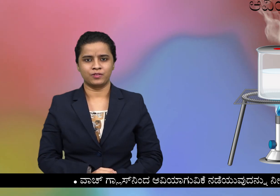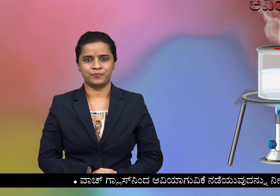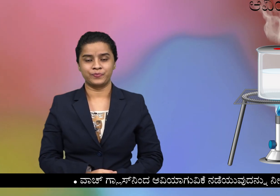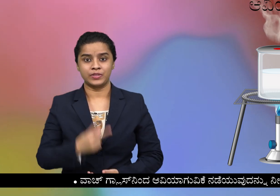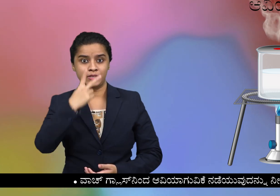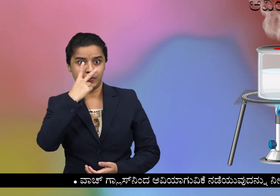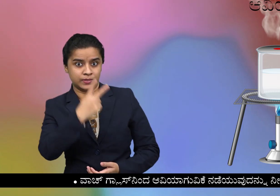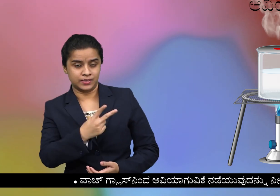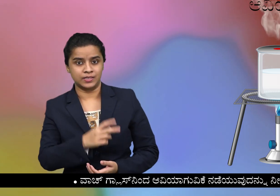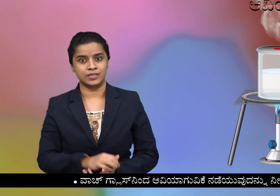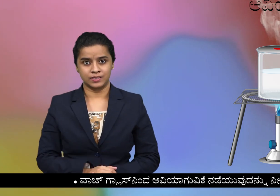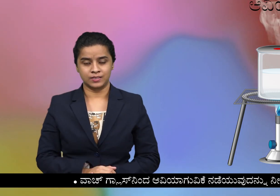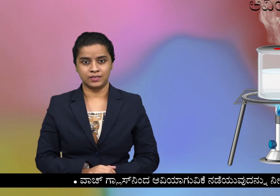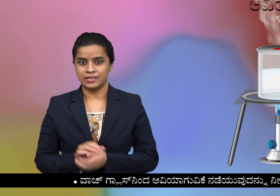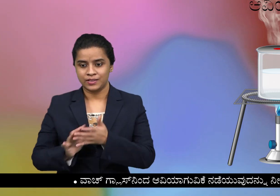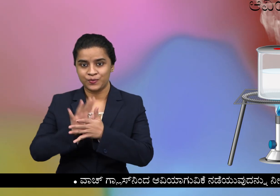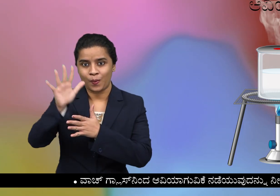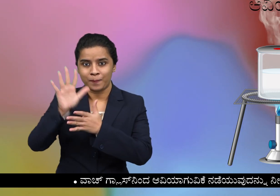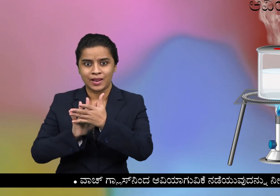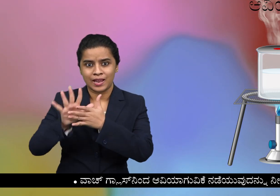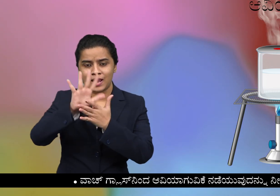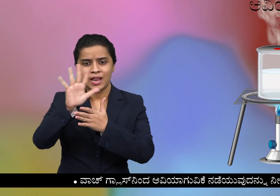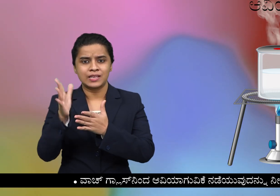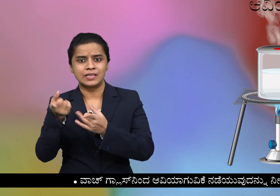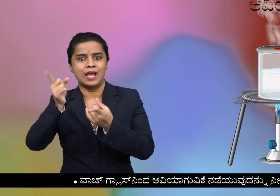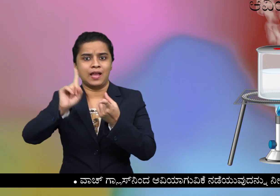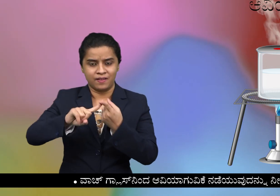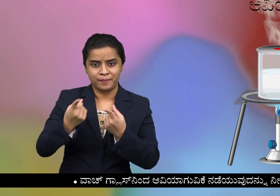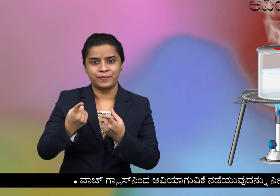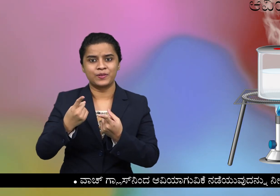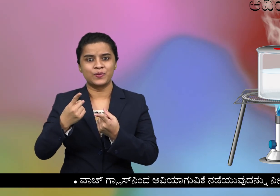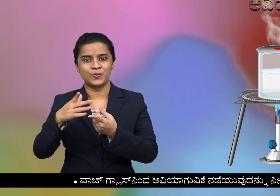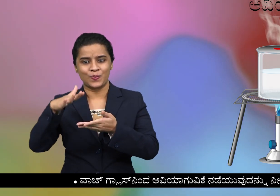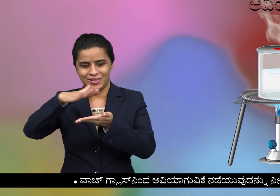ವಾಚ್ ಗ್ಲಾಸ್ನಿಂದ ಆವಿಯಾಗುವಿಕೆ ನಡೆಯುವುದನ್ನು ನೀವು ನೋಡುತ್ತೀರಿ.